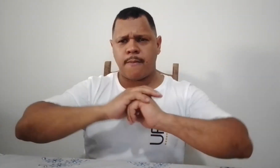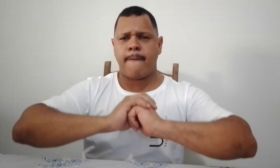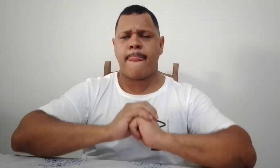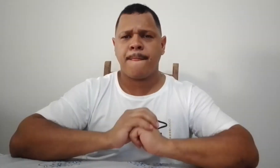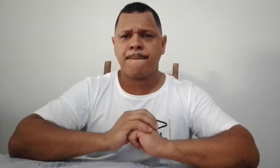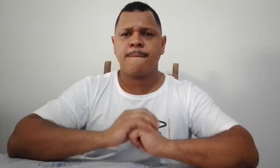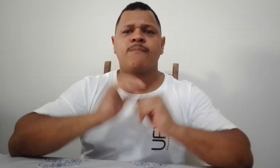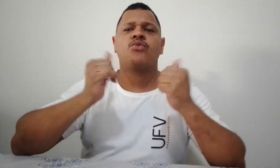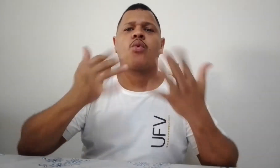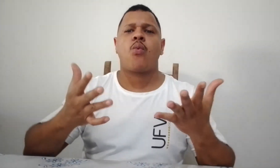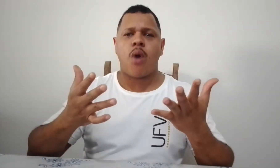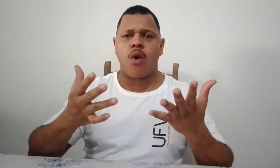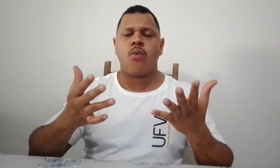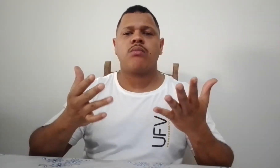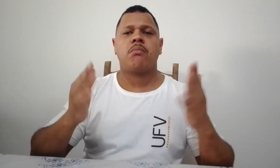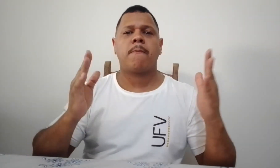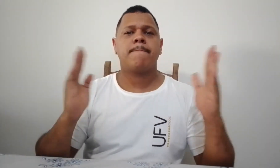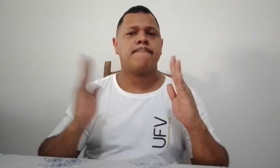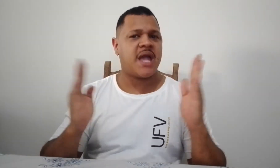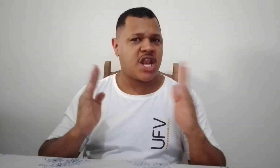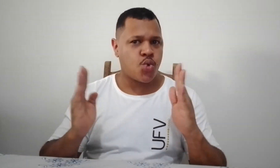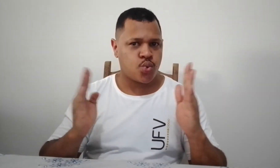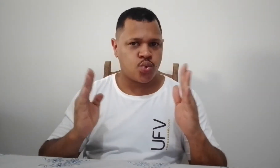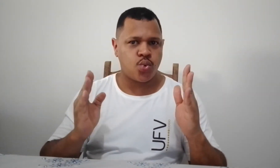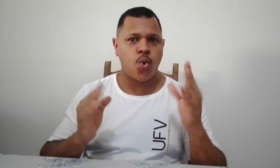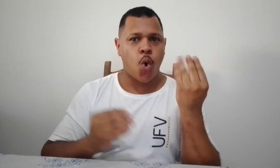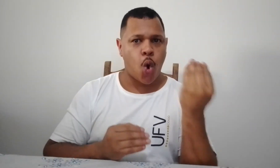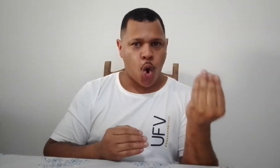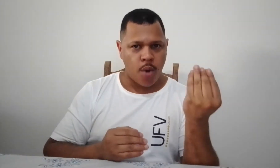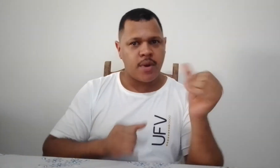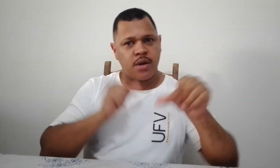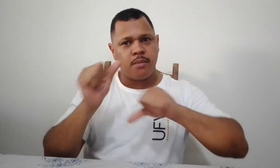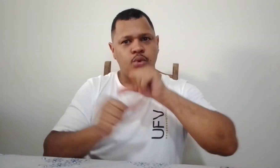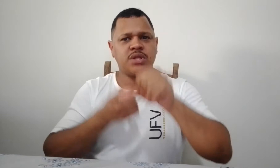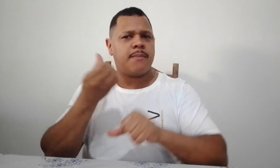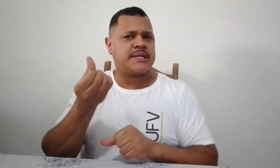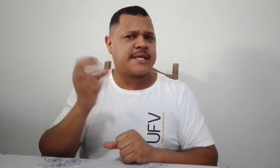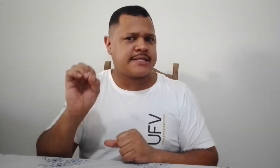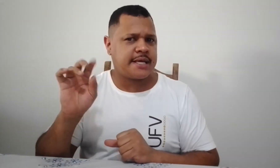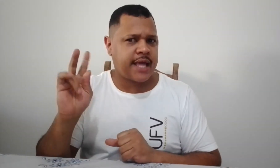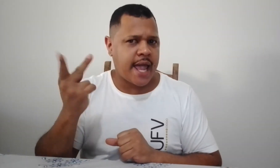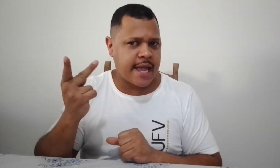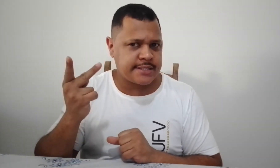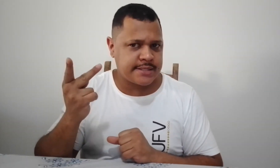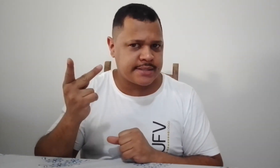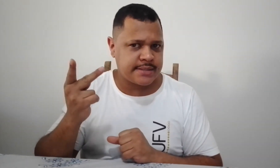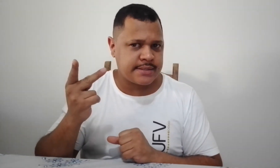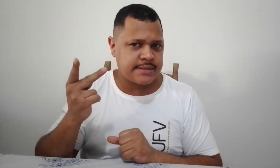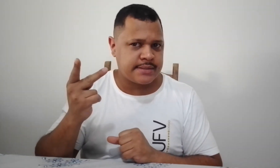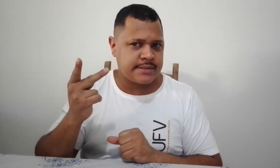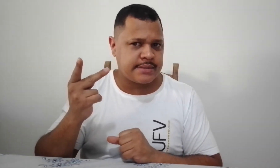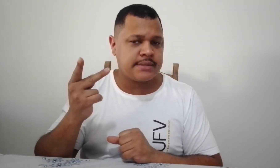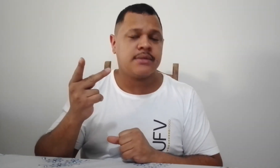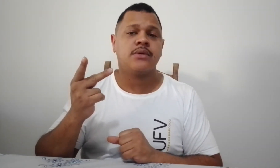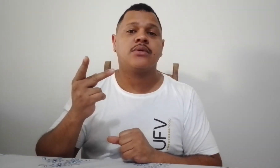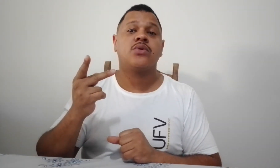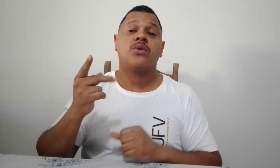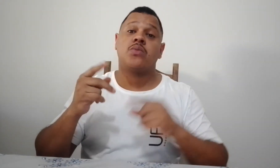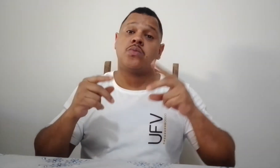o valor do período e de ômega para uma rede de 60 Hz? Quanto tempo um sinal de tensão ou um sinal de